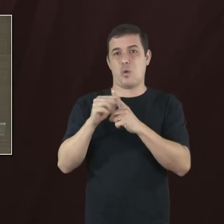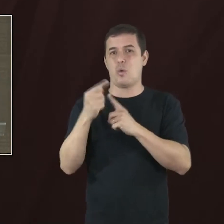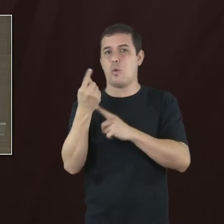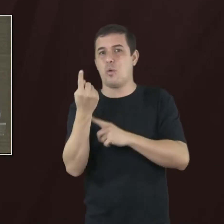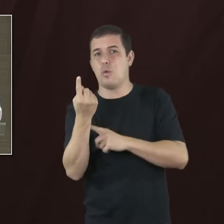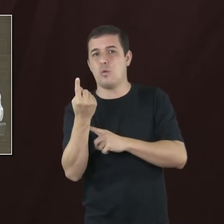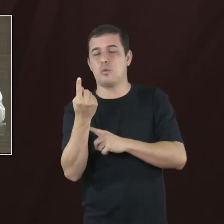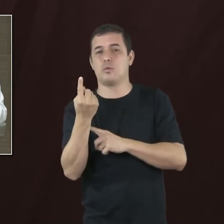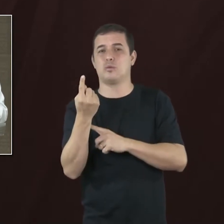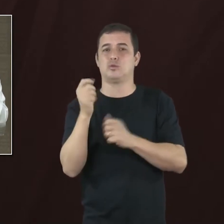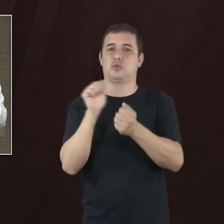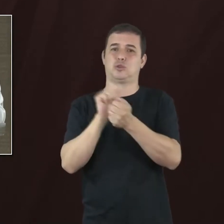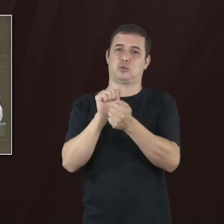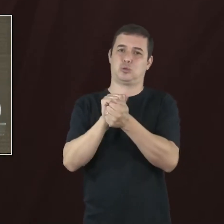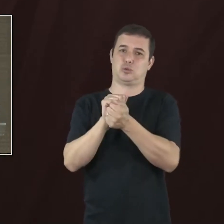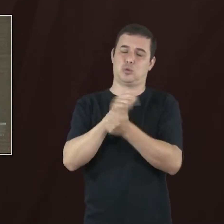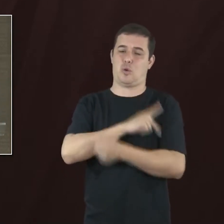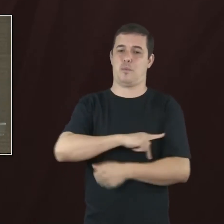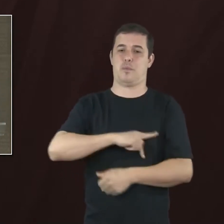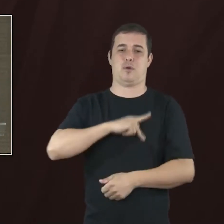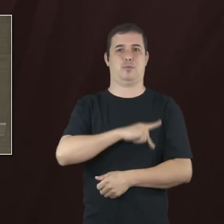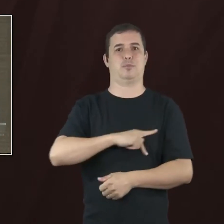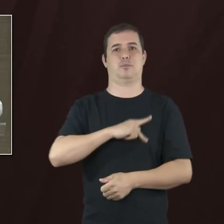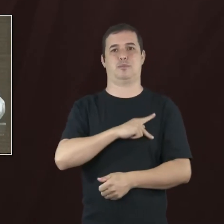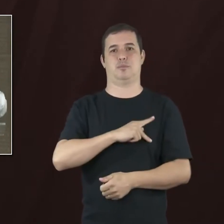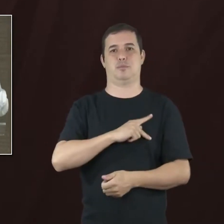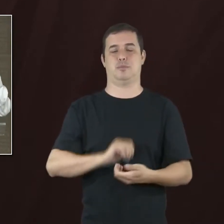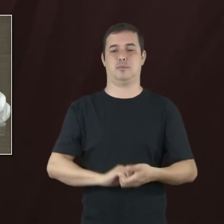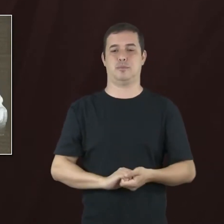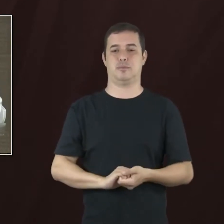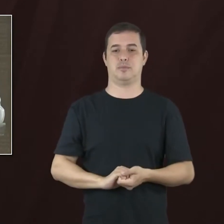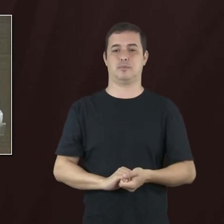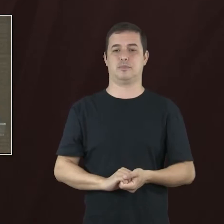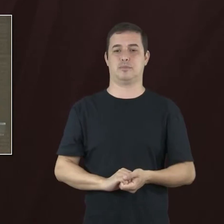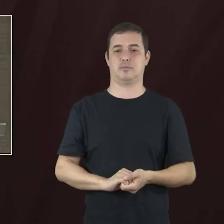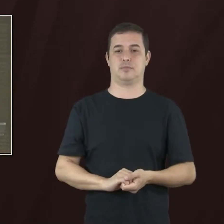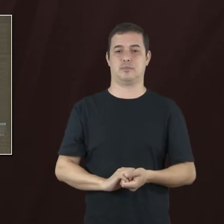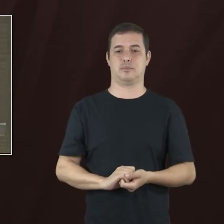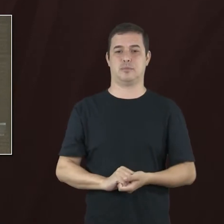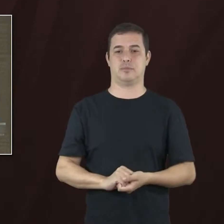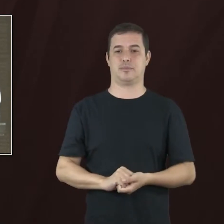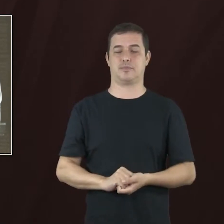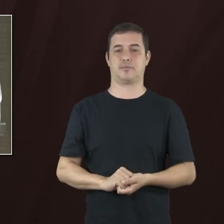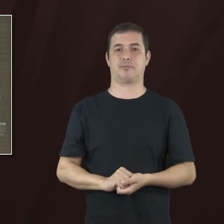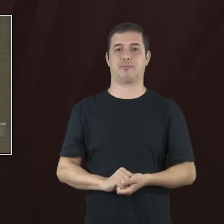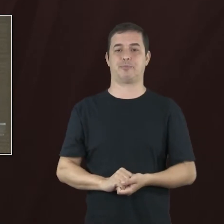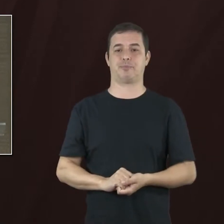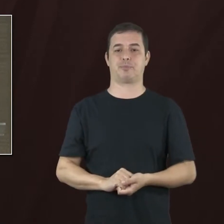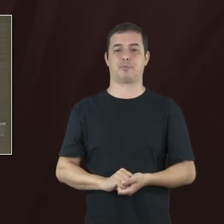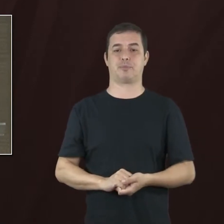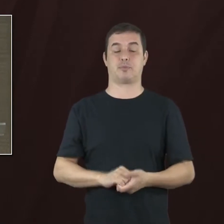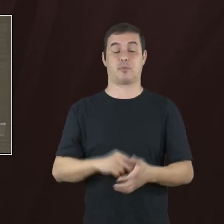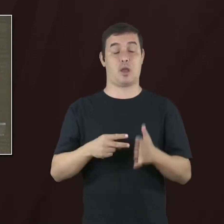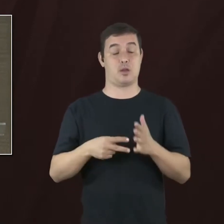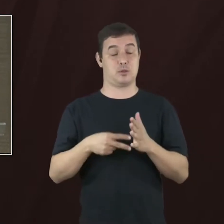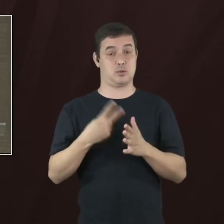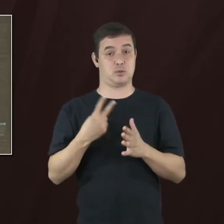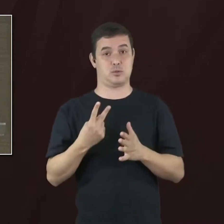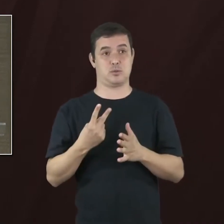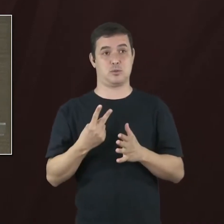extrema, né, afinidade com Paulo, porque ele seguia de perto. Em segundo lugar, 1